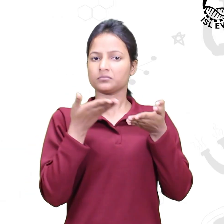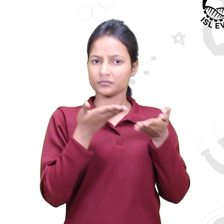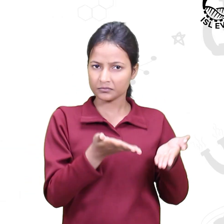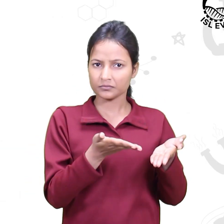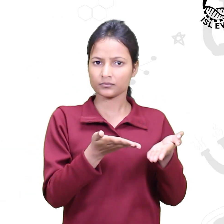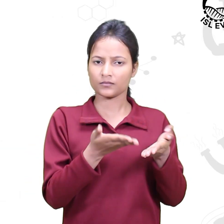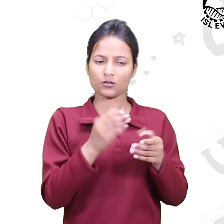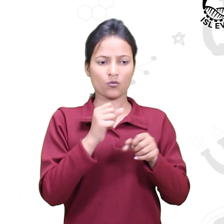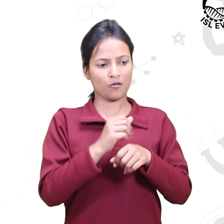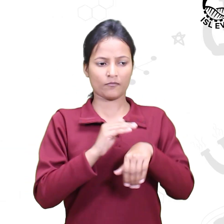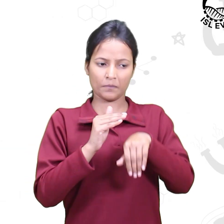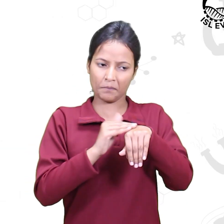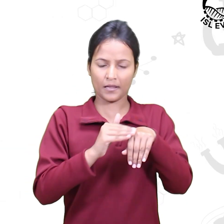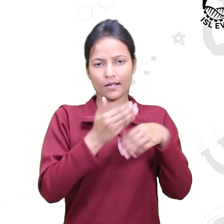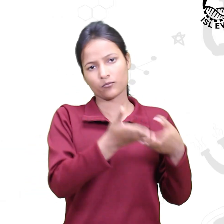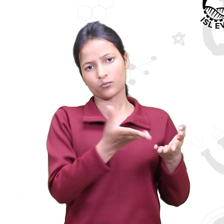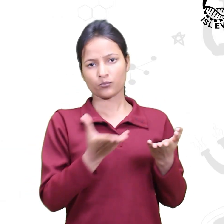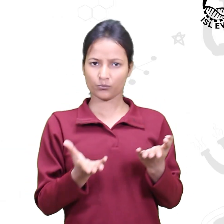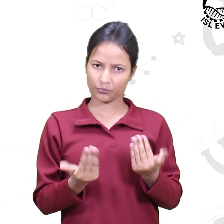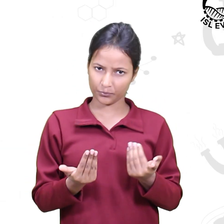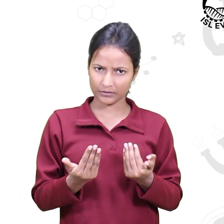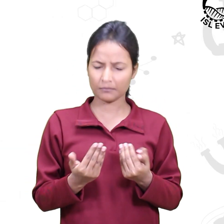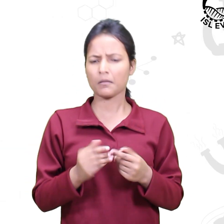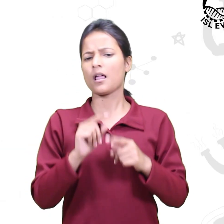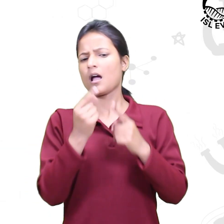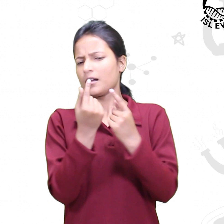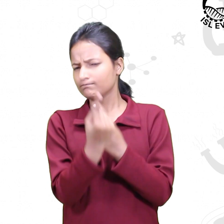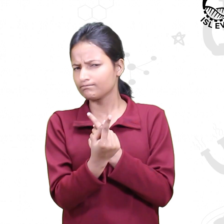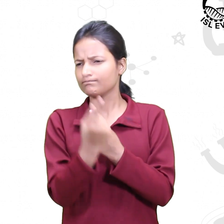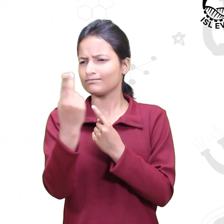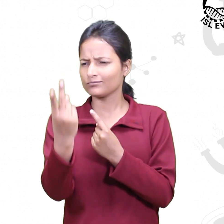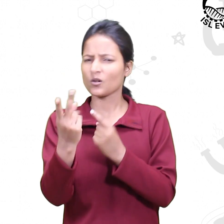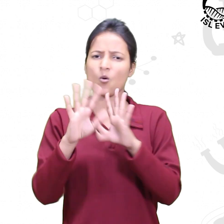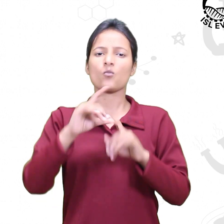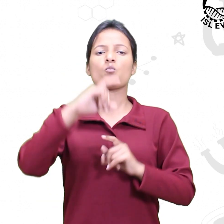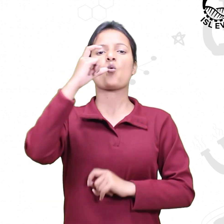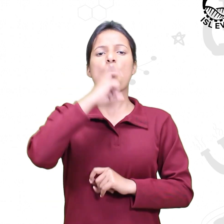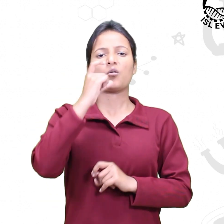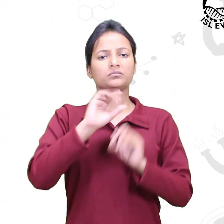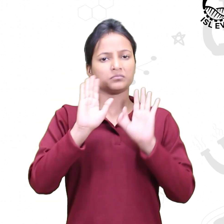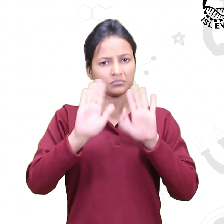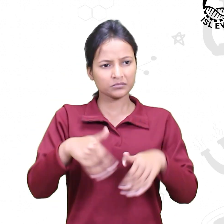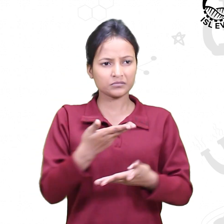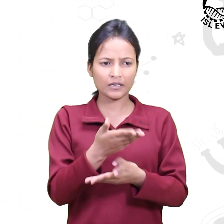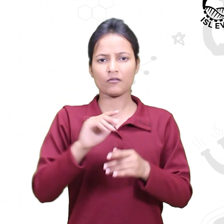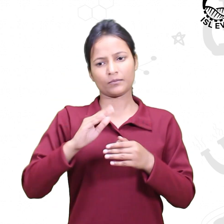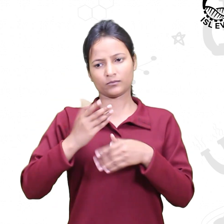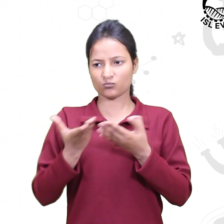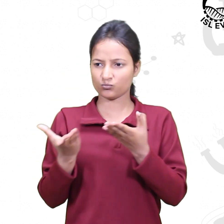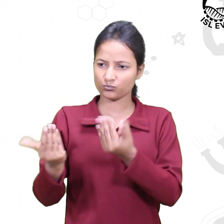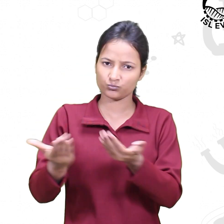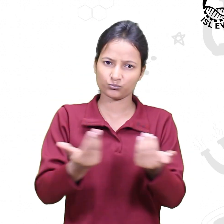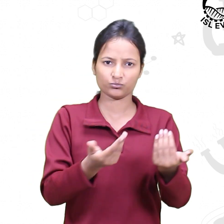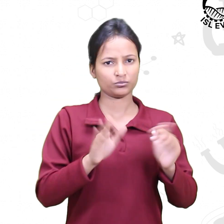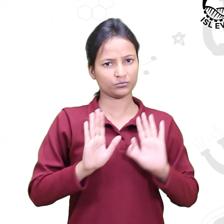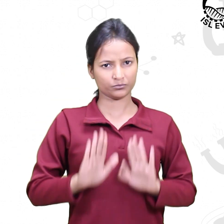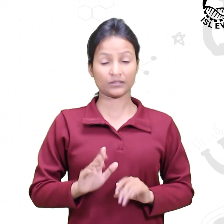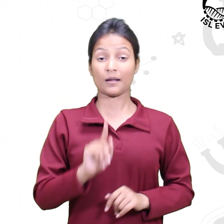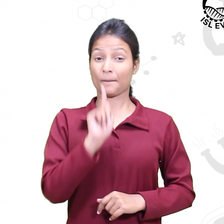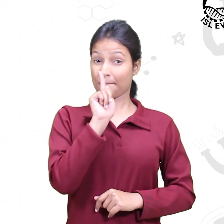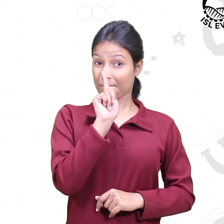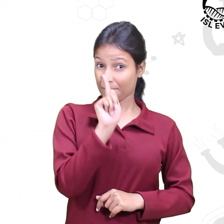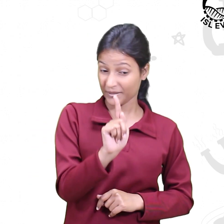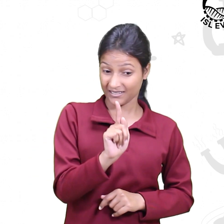पर वो देश की लैब है। और कुछ और एक दो कॉलेजेस है जहाँ पे होल जीनोम सीक्वेंसिंग हो रहा है,